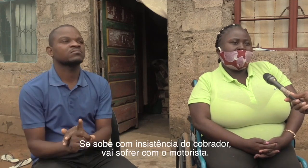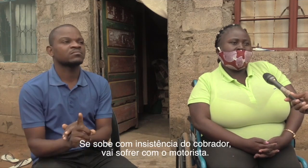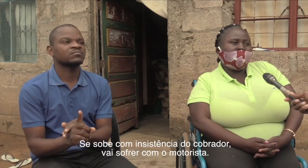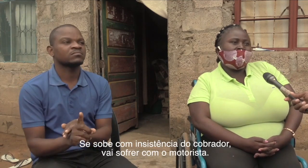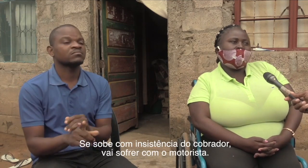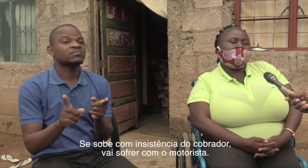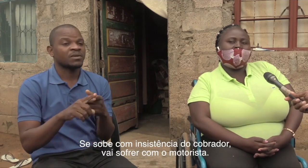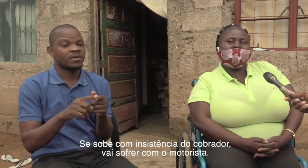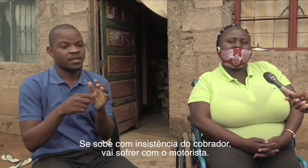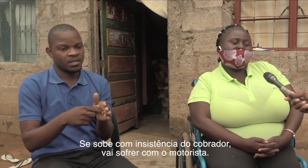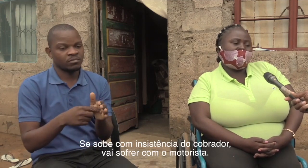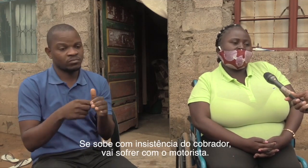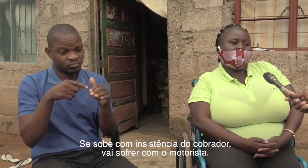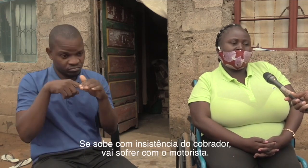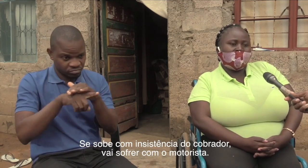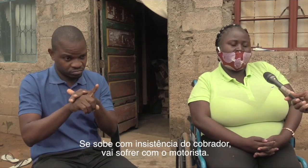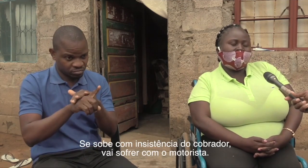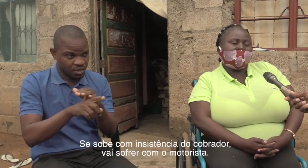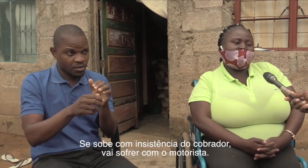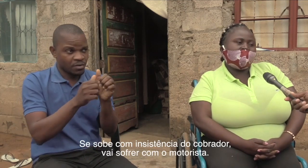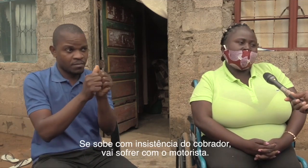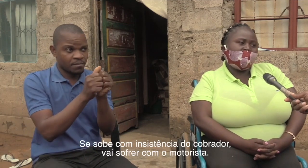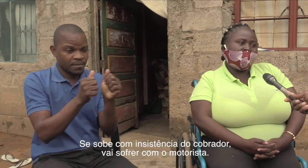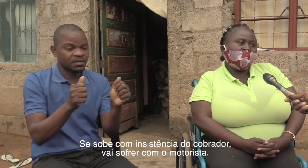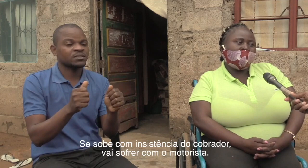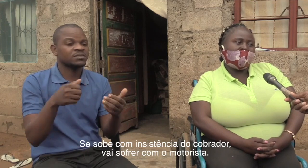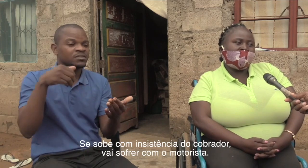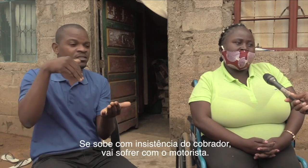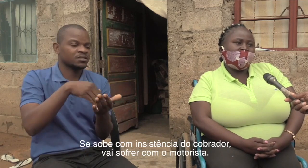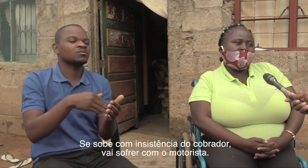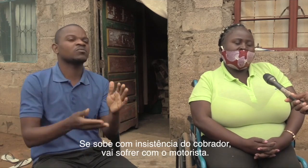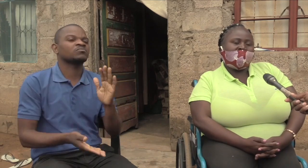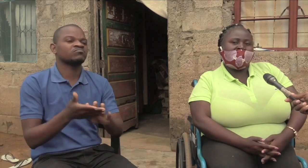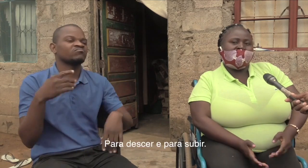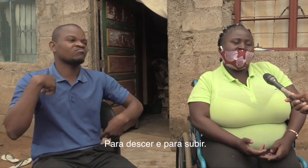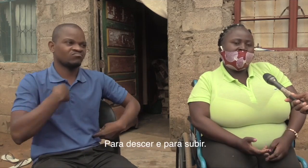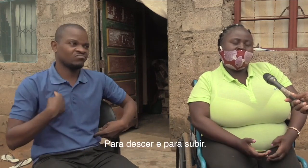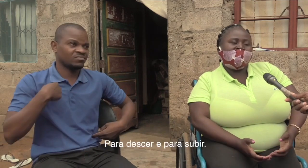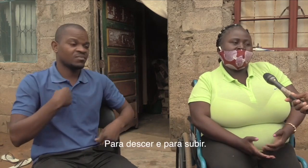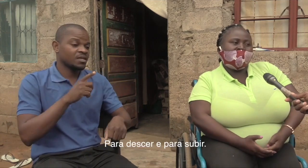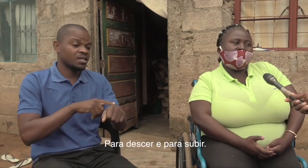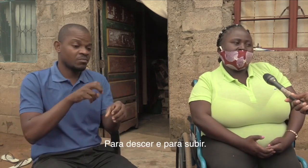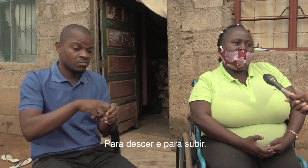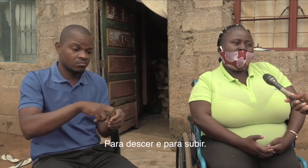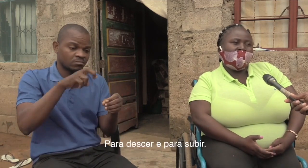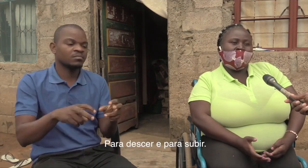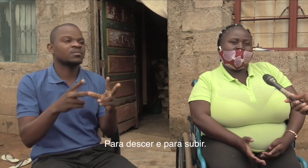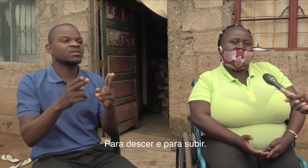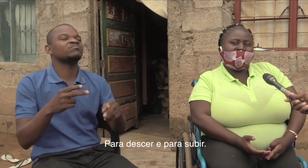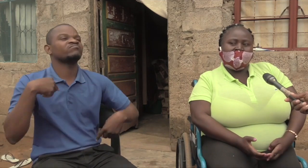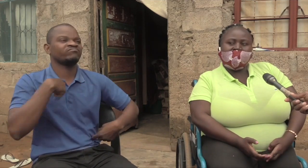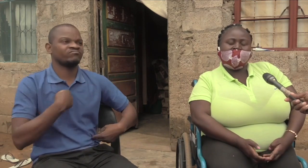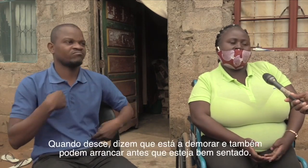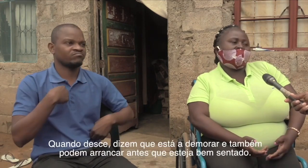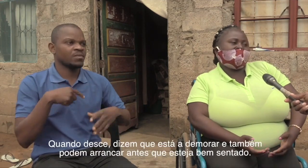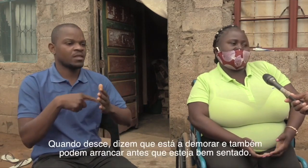sobe ali com obrigação de cobrador, você vai sofrer com motorista, para descer e para subir. E quando